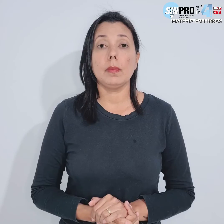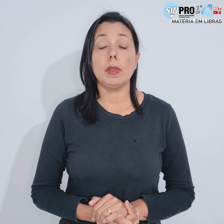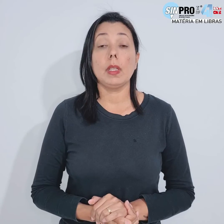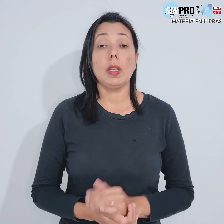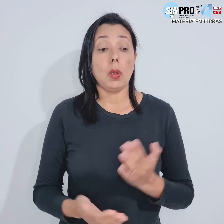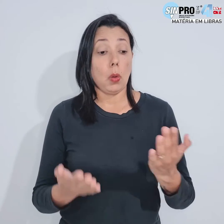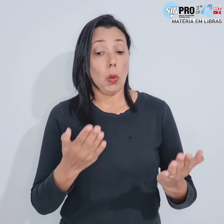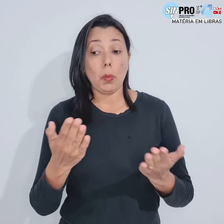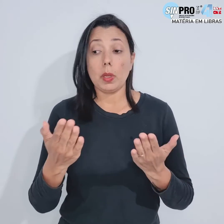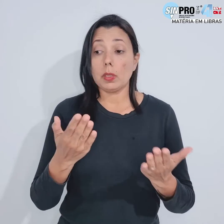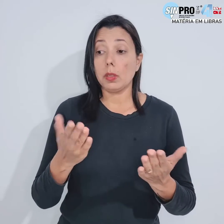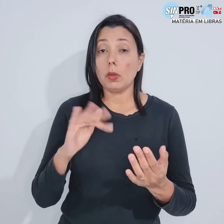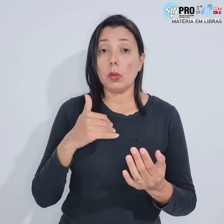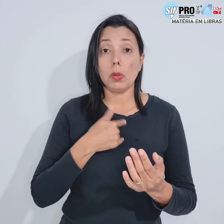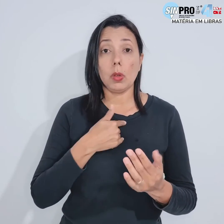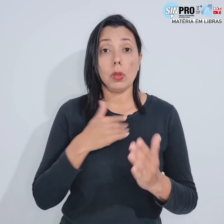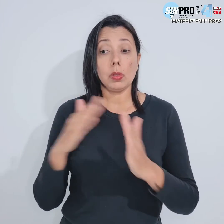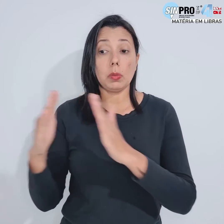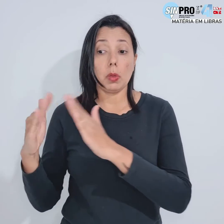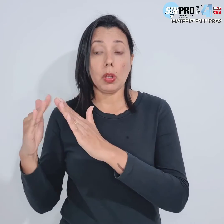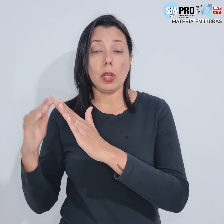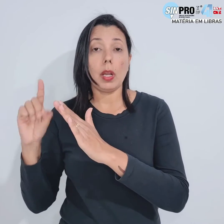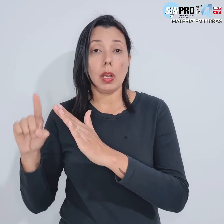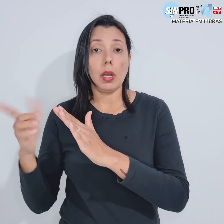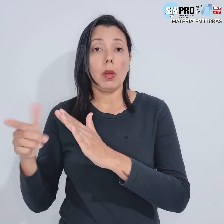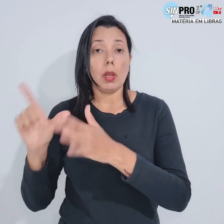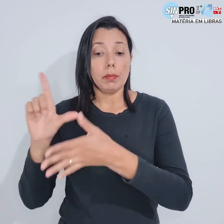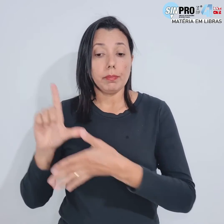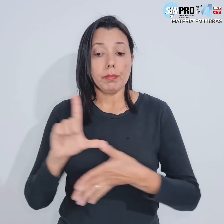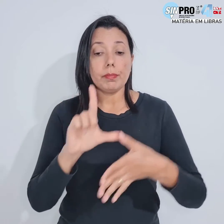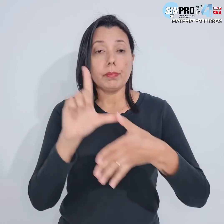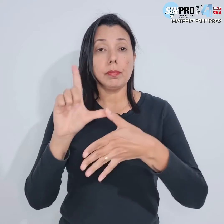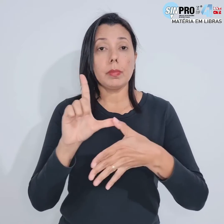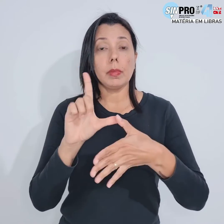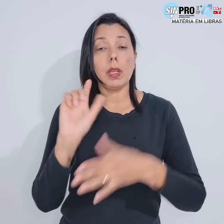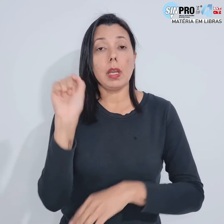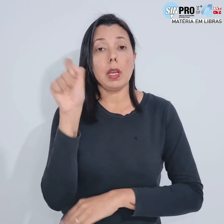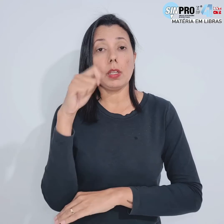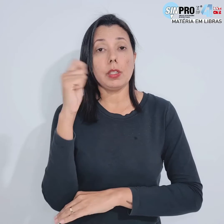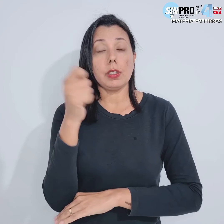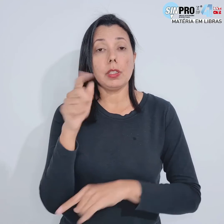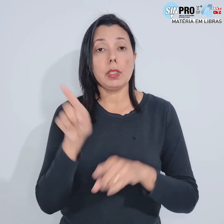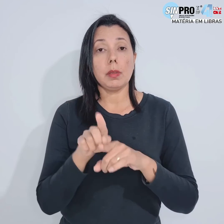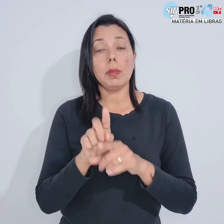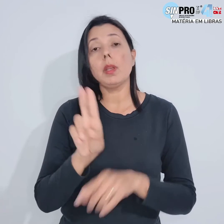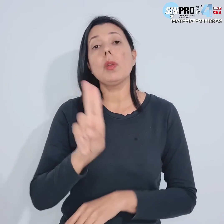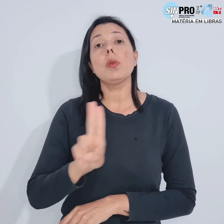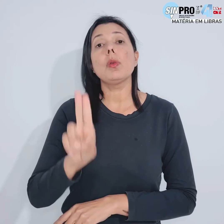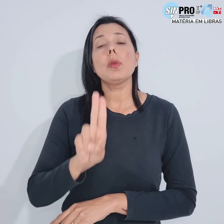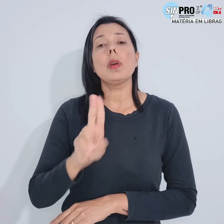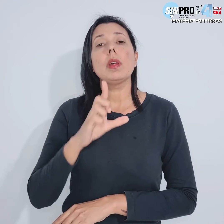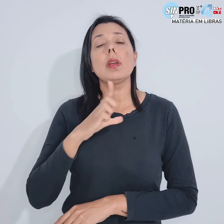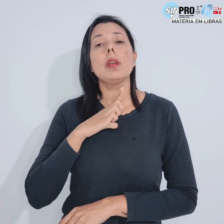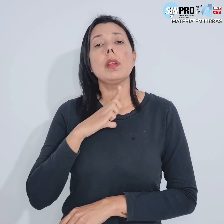Em comparação com nossos vizinhos latino-americanos, Argentina e Uruguai, que